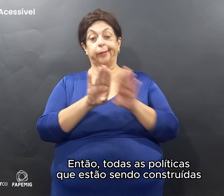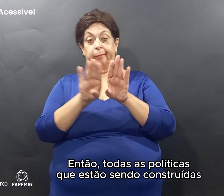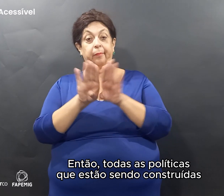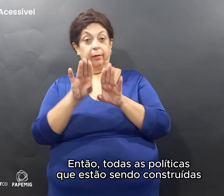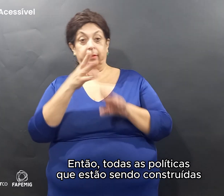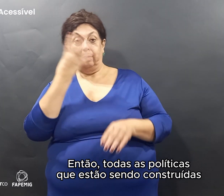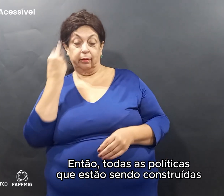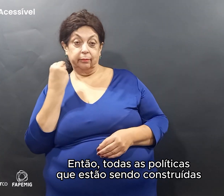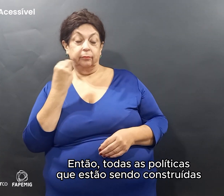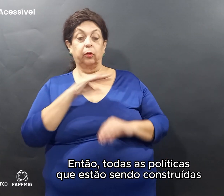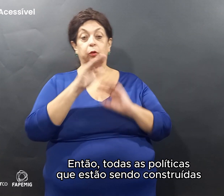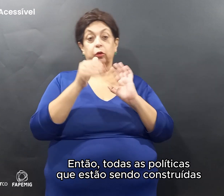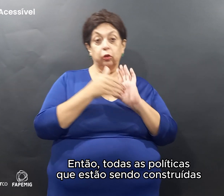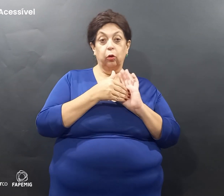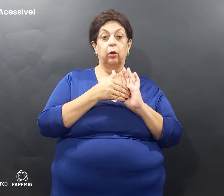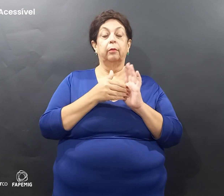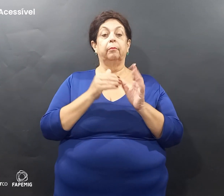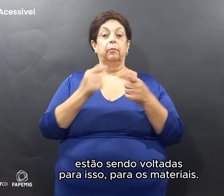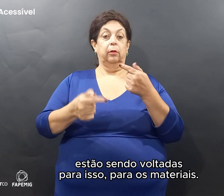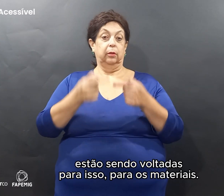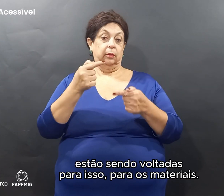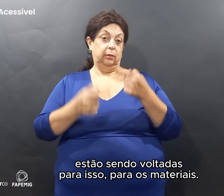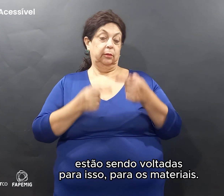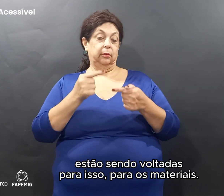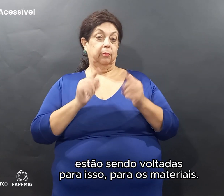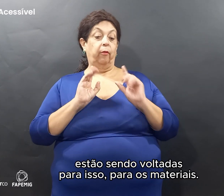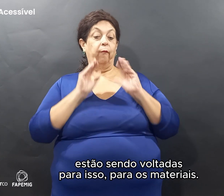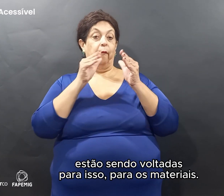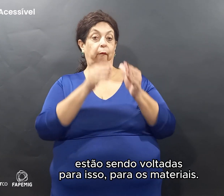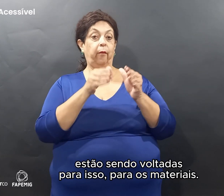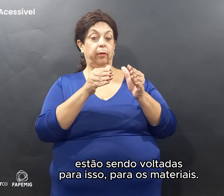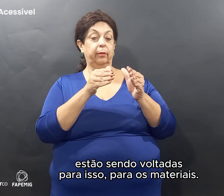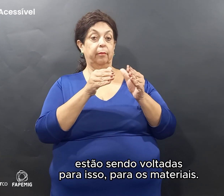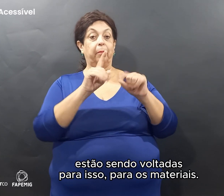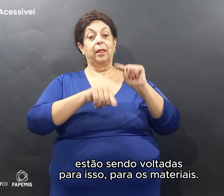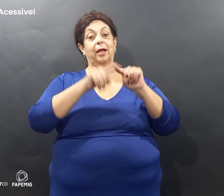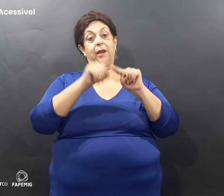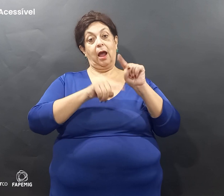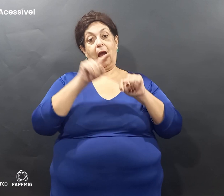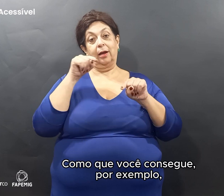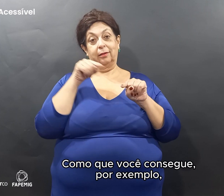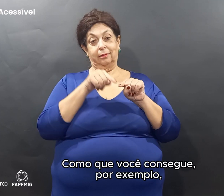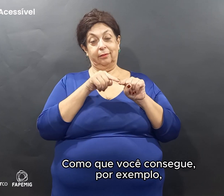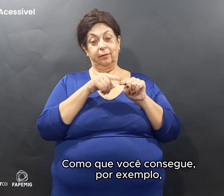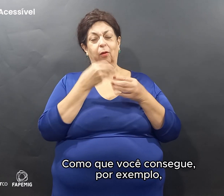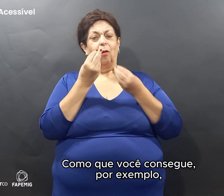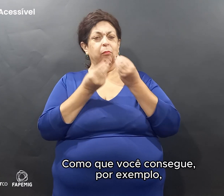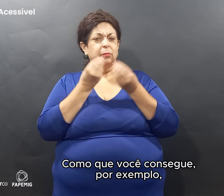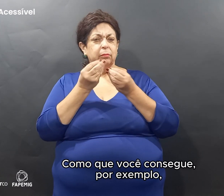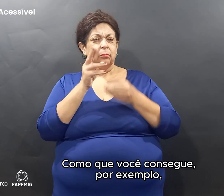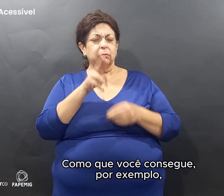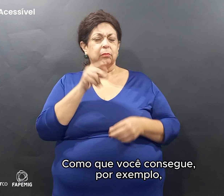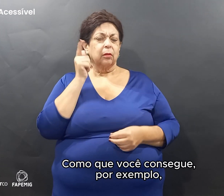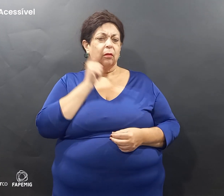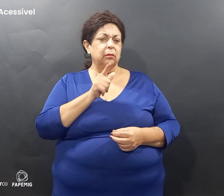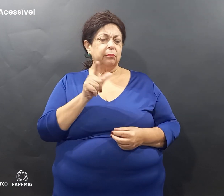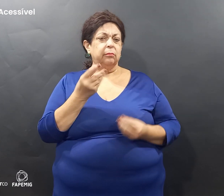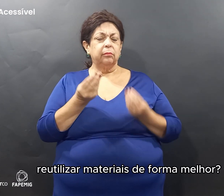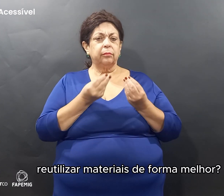as políticas que estão sendo construídas estão sendo voltadas para isso, para os materiais, né? Como que você consegue, por